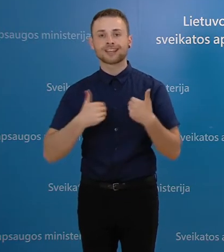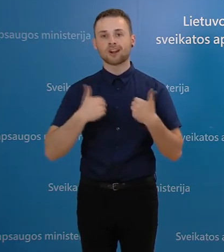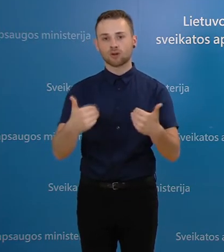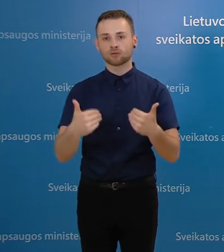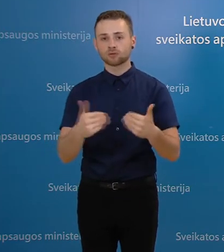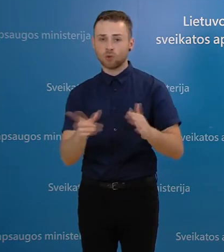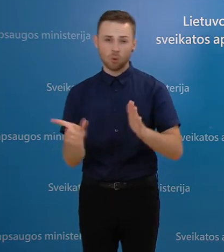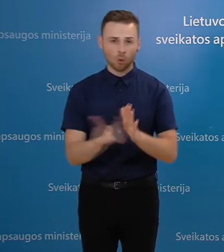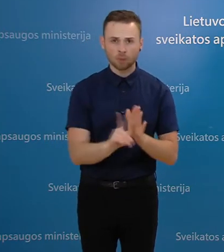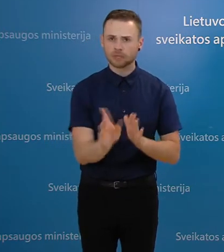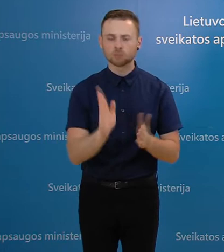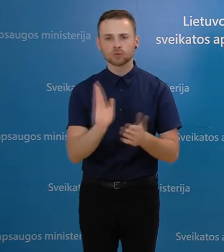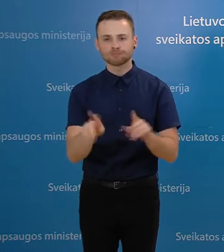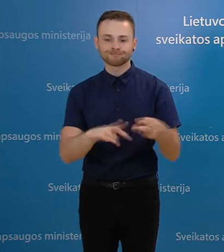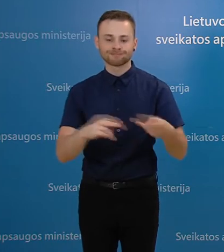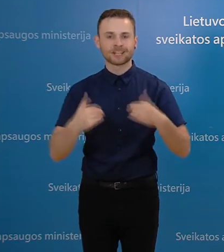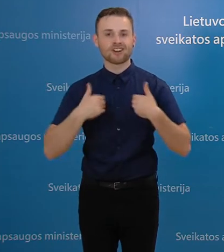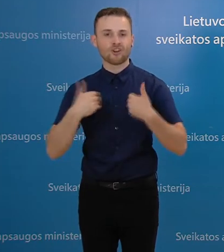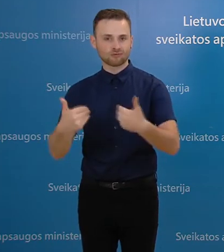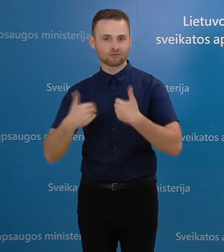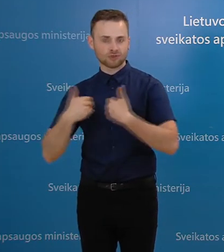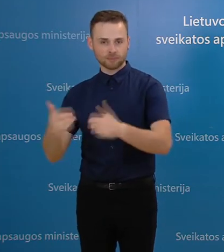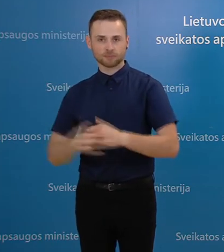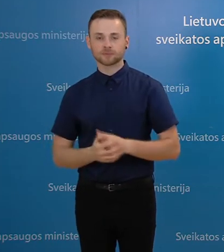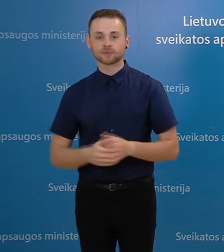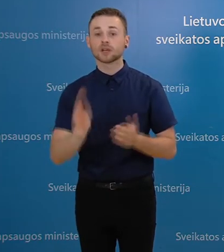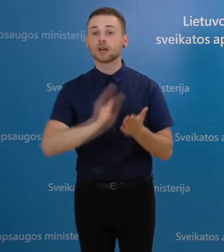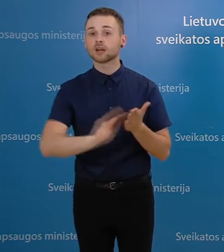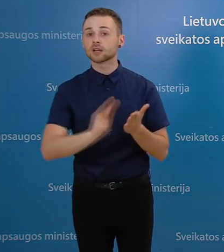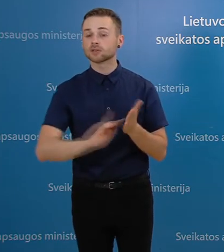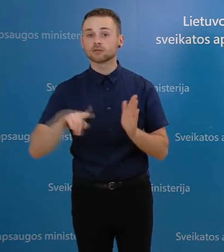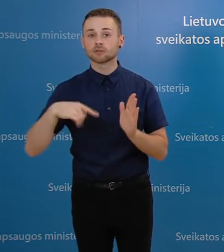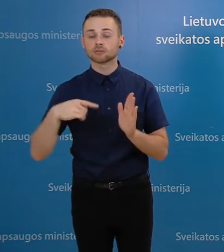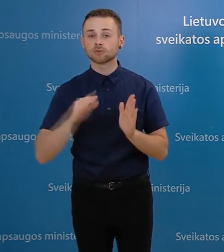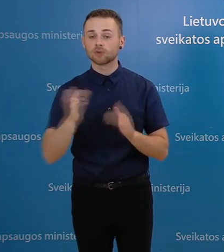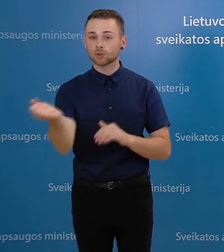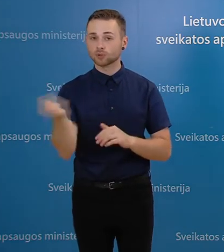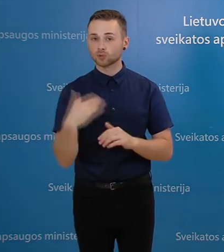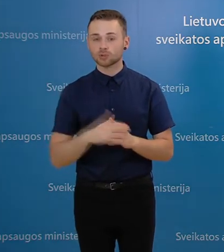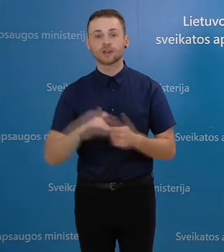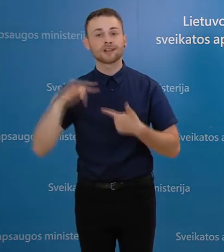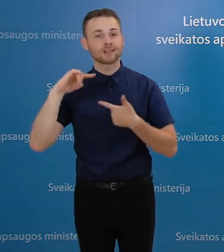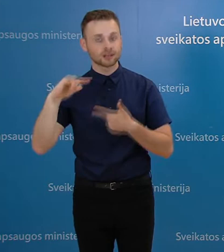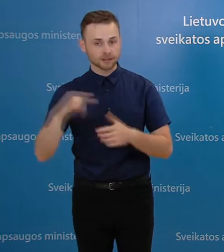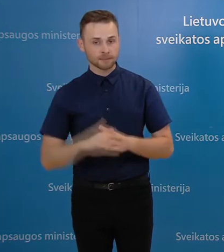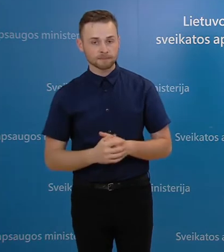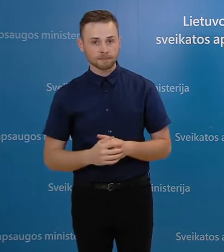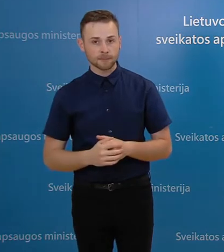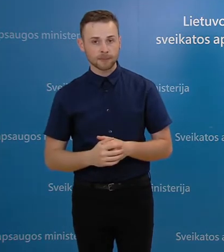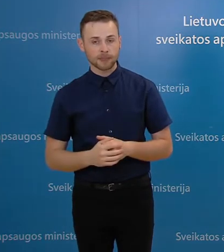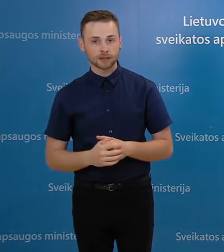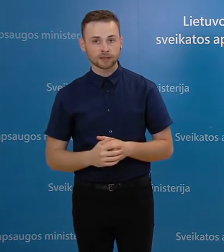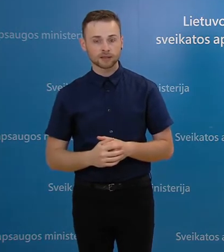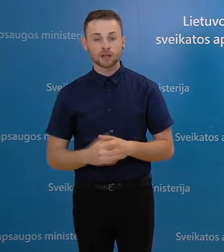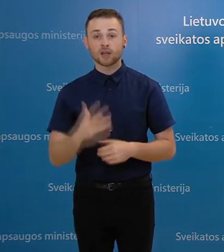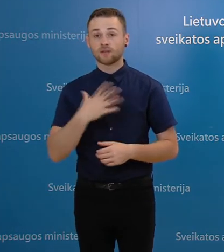ne imperatyvių nuostatų. Taip, iš raštu atsiųstų klausimų Gabrielius Grubinskas LRT. LRT radio duomenimis